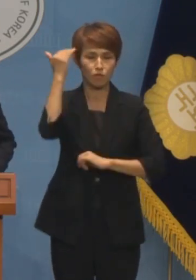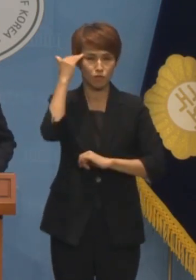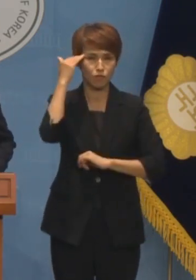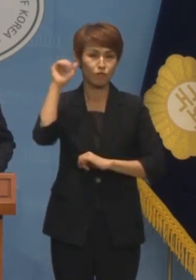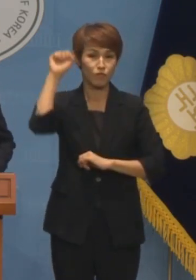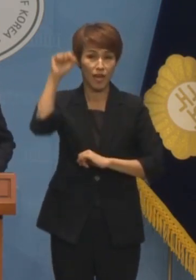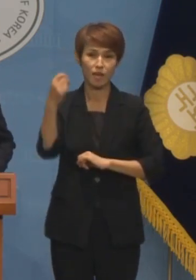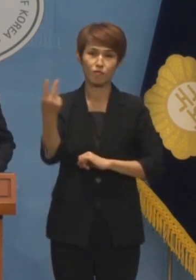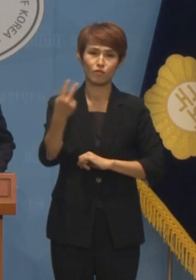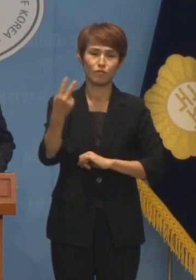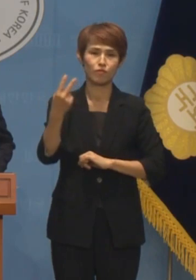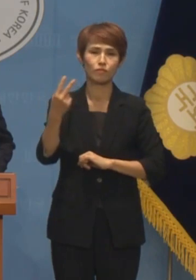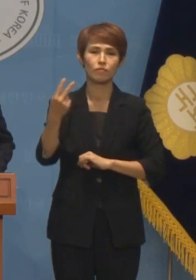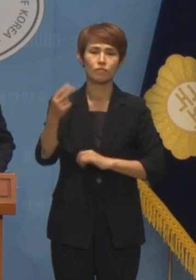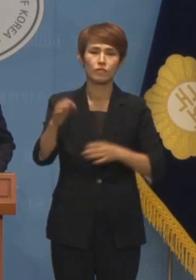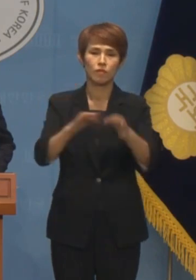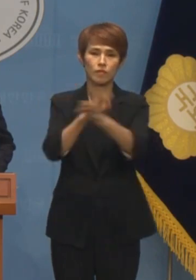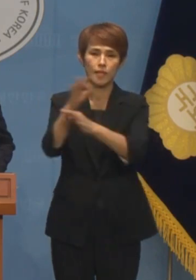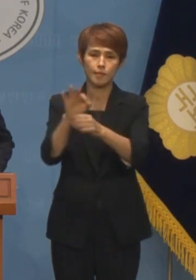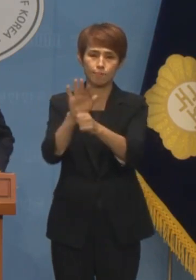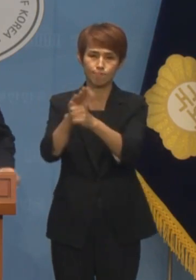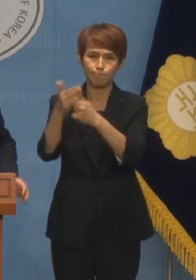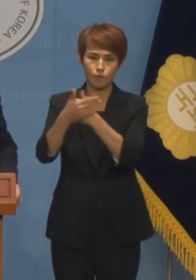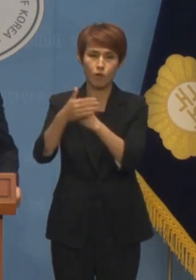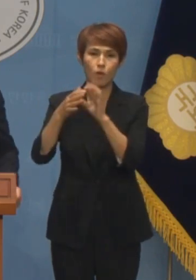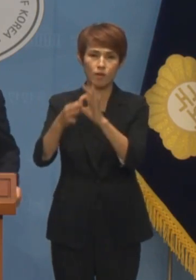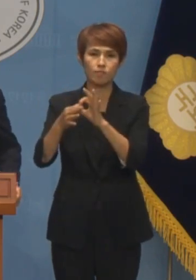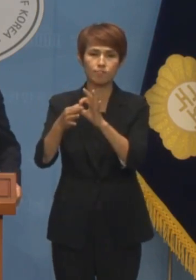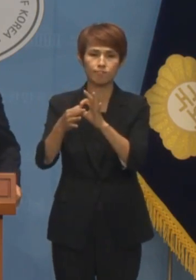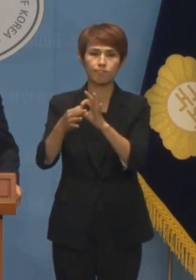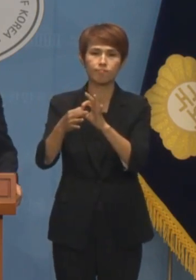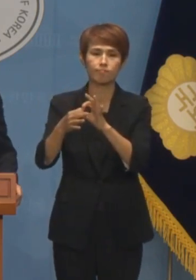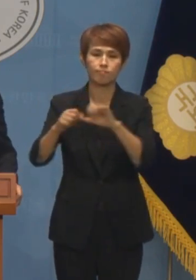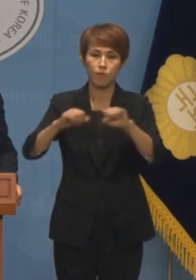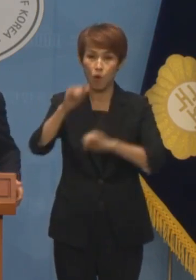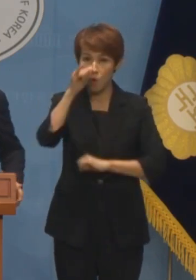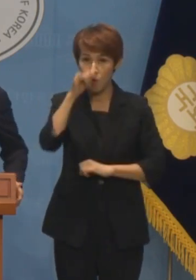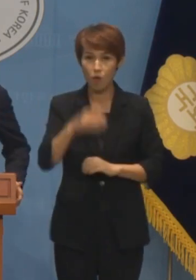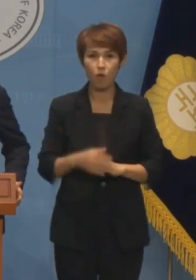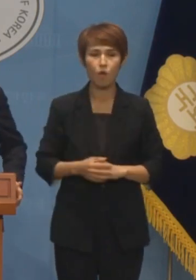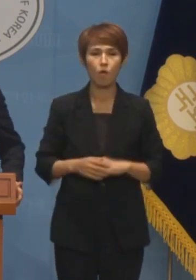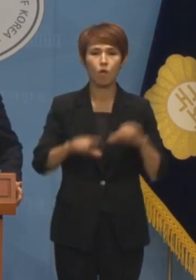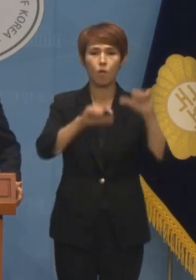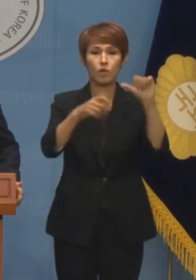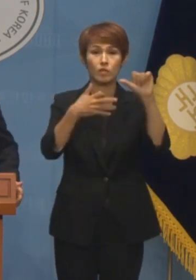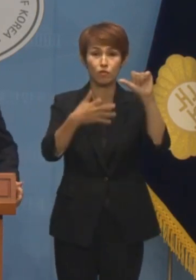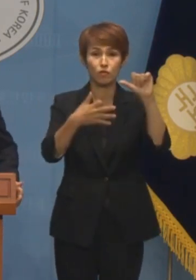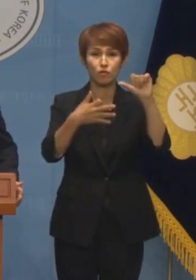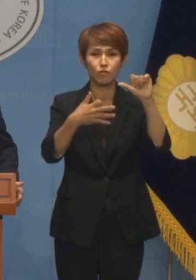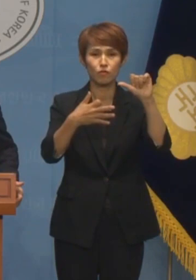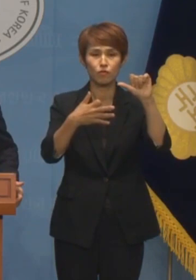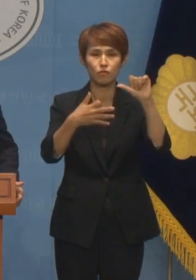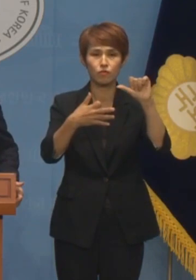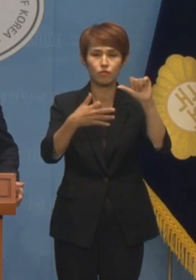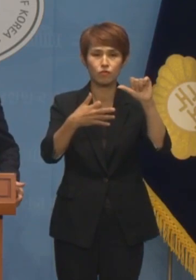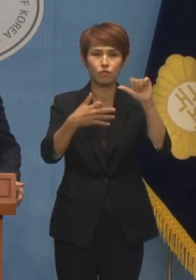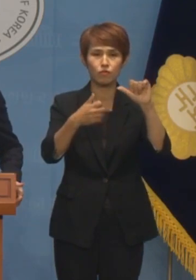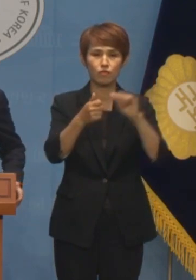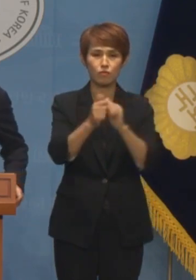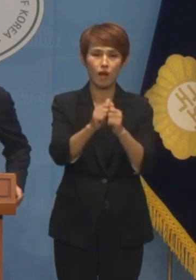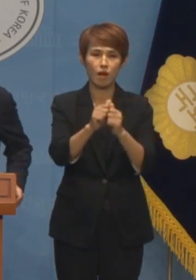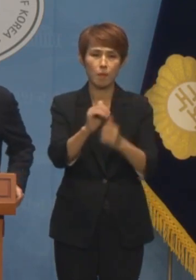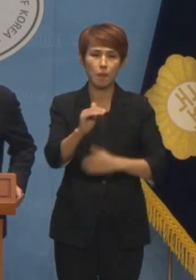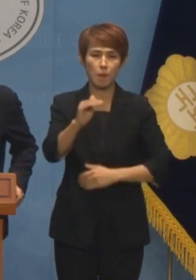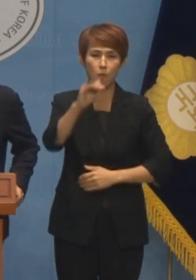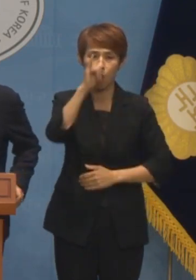사이의 대경제협력기금 공여협정 보도가 나오고 5월 19일에 40배가 넘는 거래량이 나왔다라고